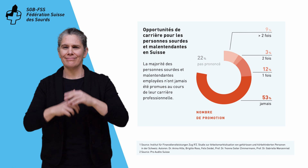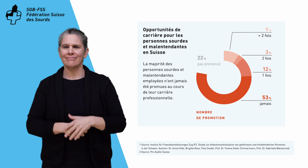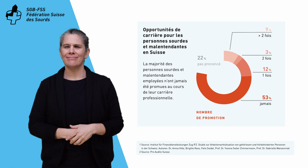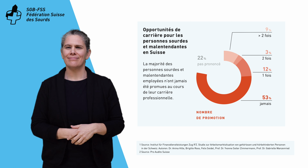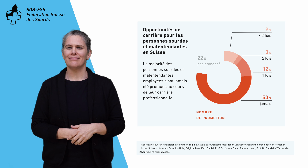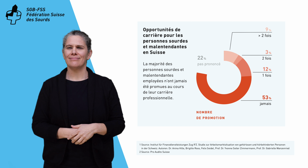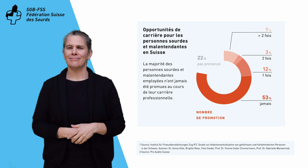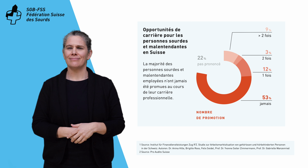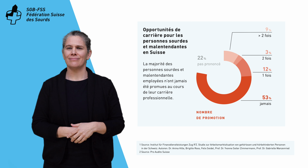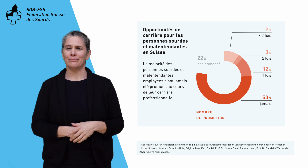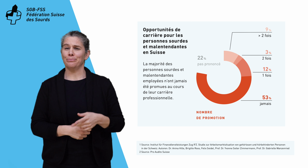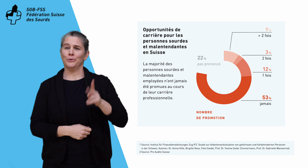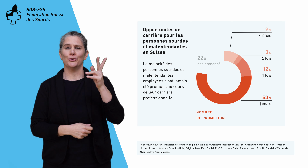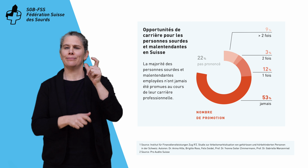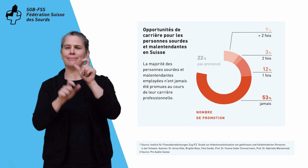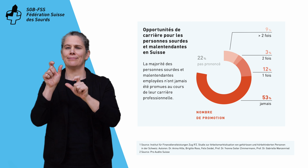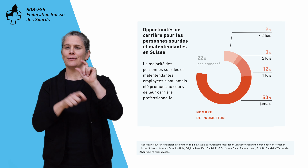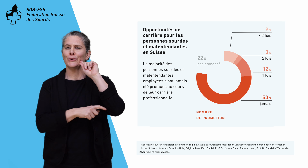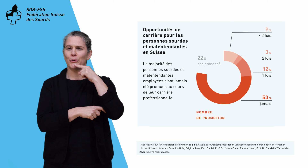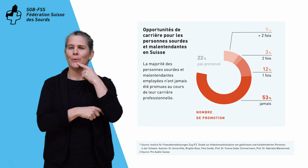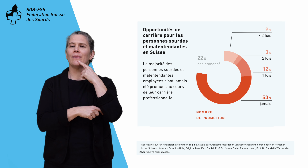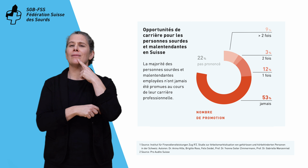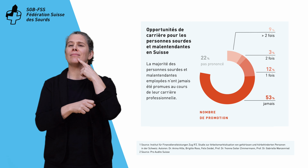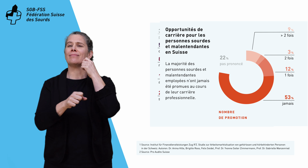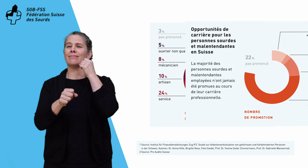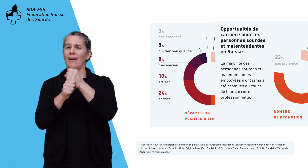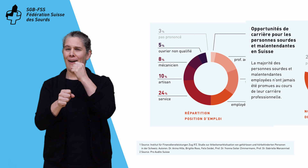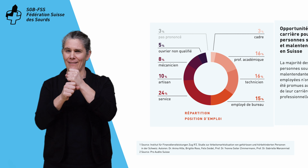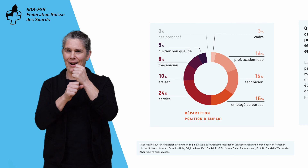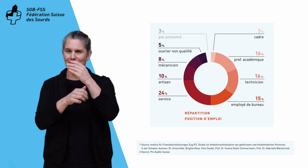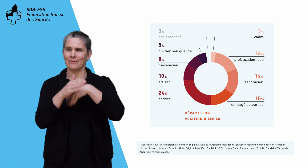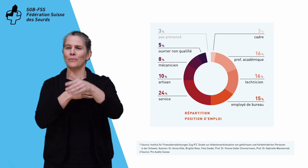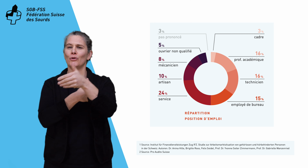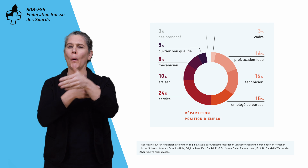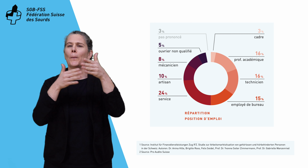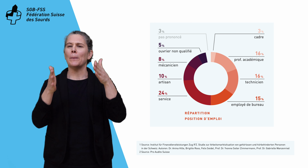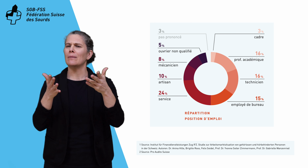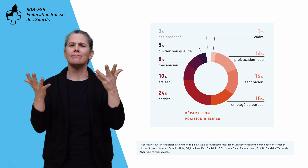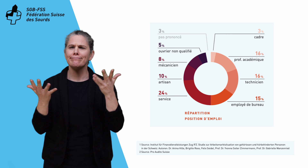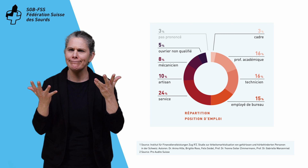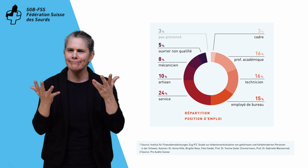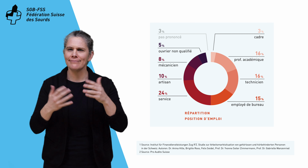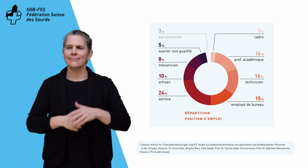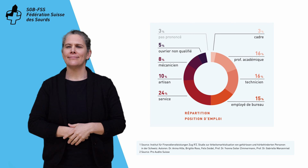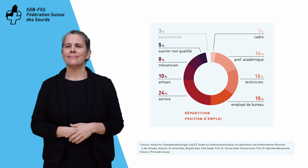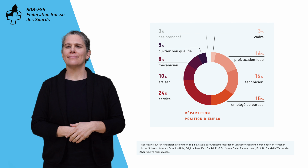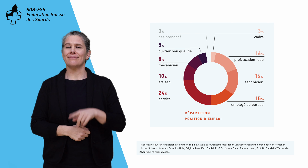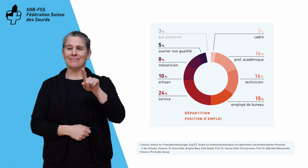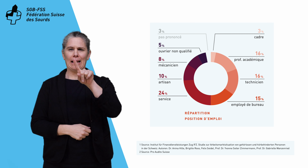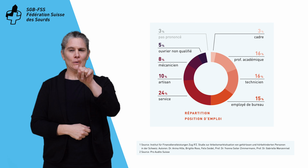% des personnes interrogées n'ont jamais été promues. Dans quel domaine ou branche les personnes